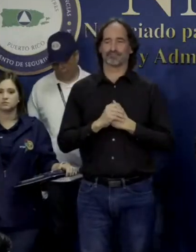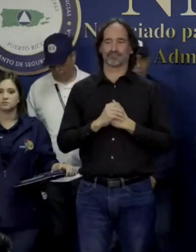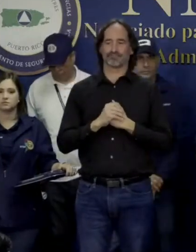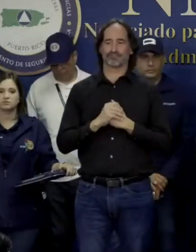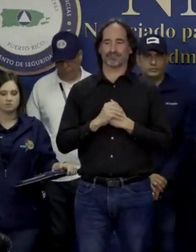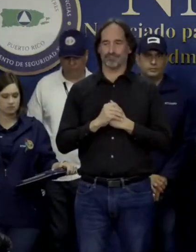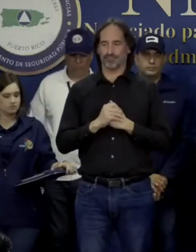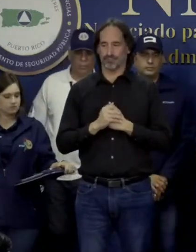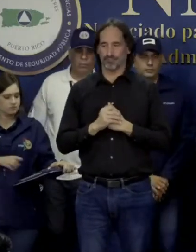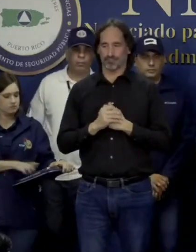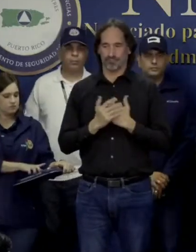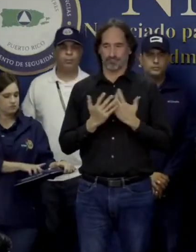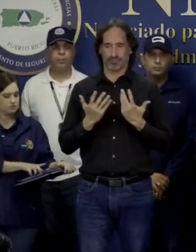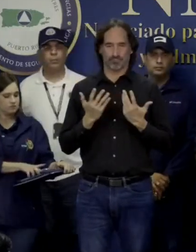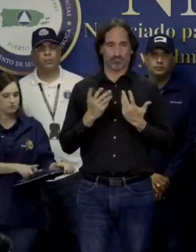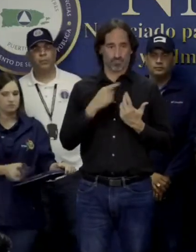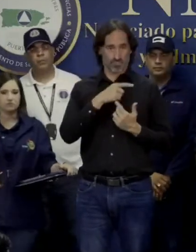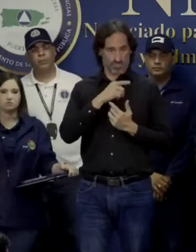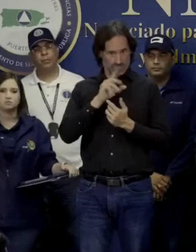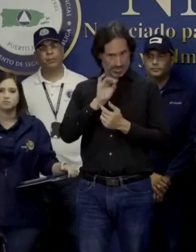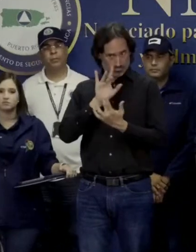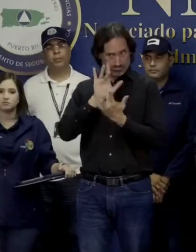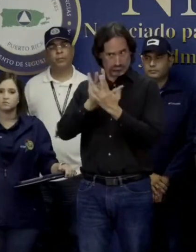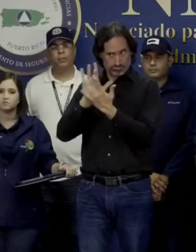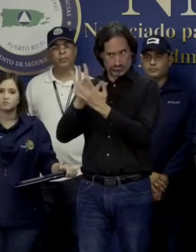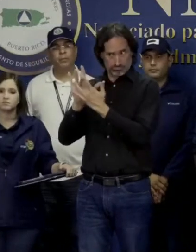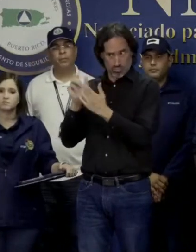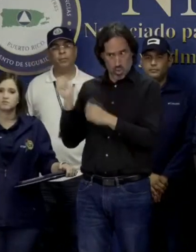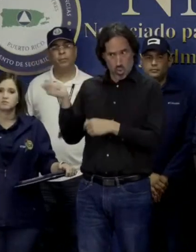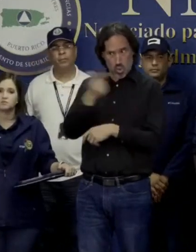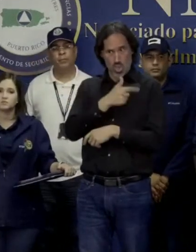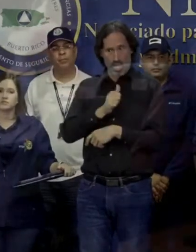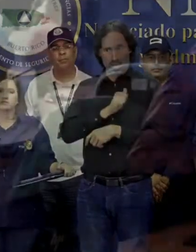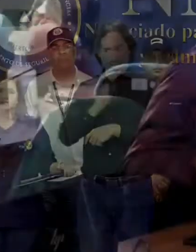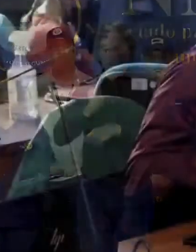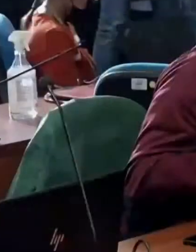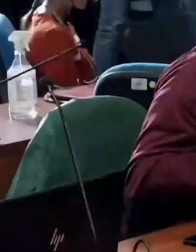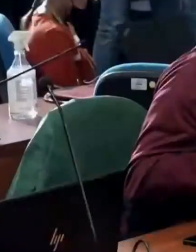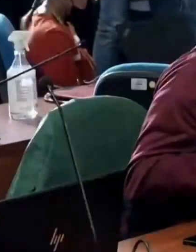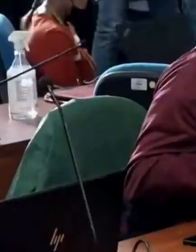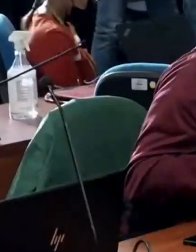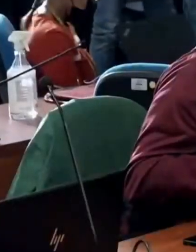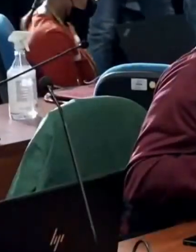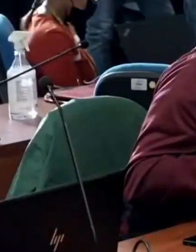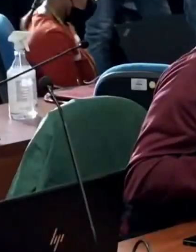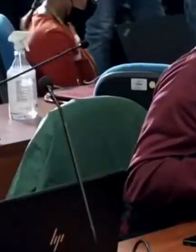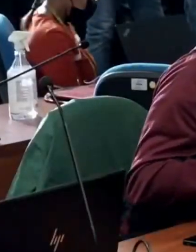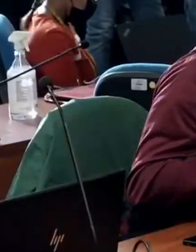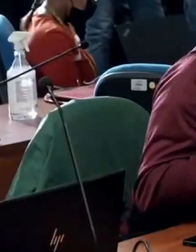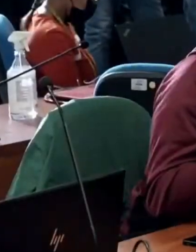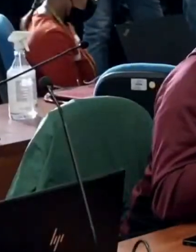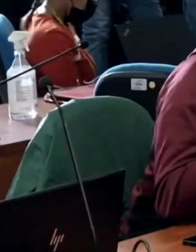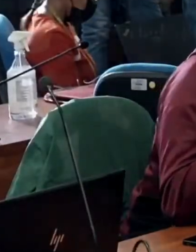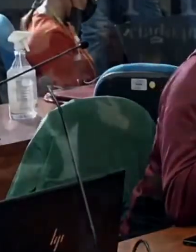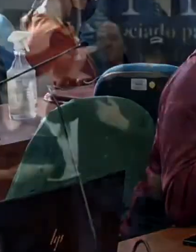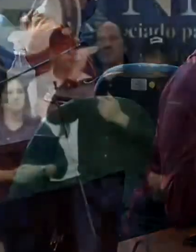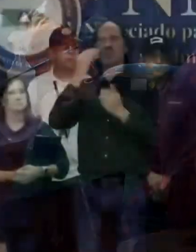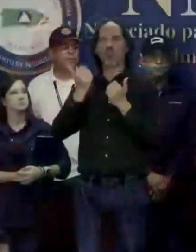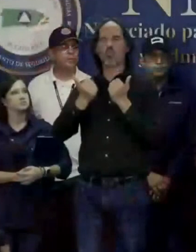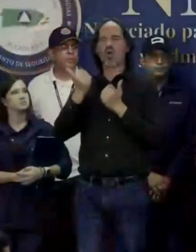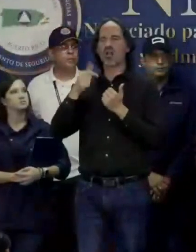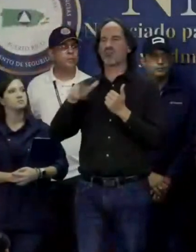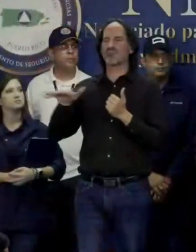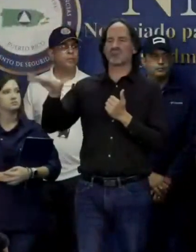con todos los alcaldes. ¿Cuándo usted entiende que podría tener un estimado de daños preliminar sobre este desastre? Bueno, primero tiene